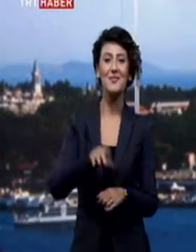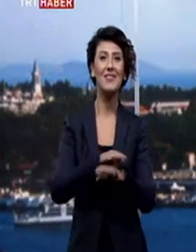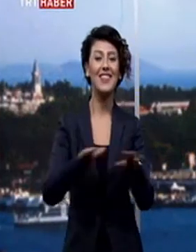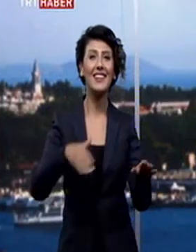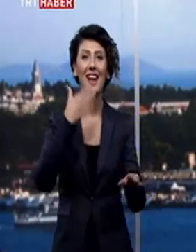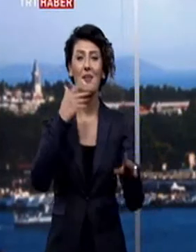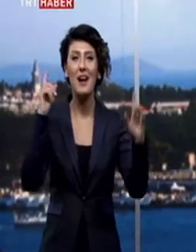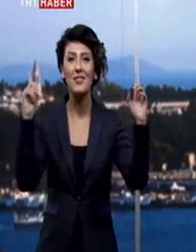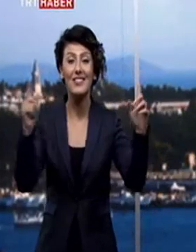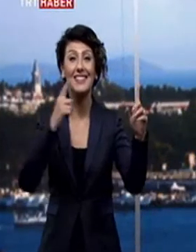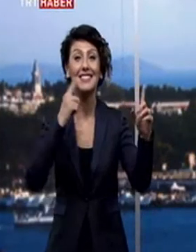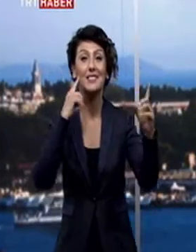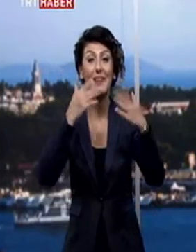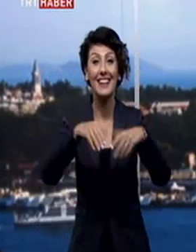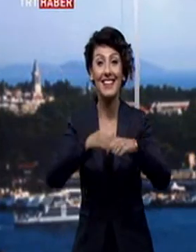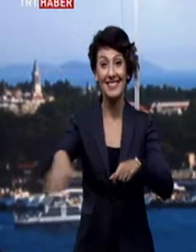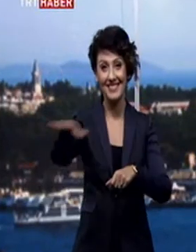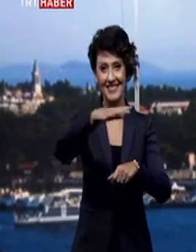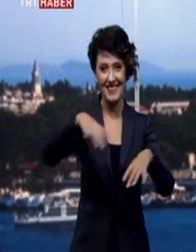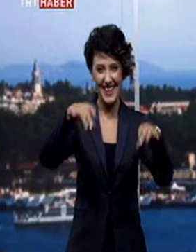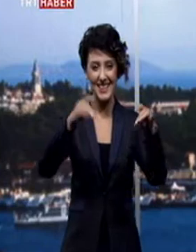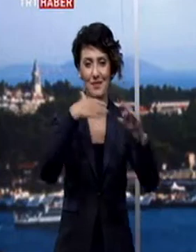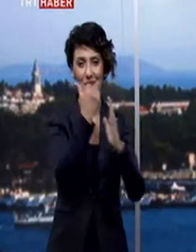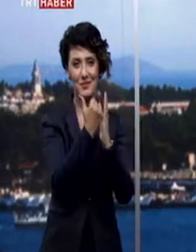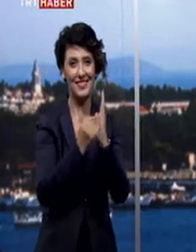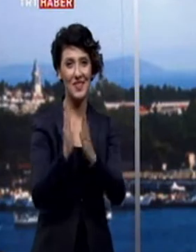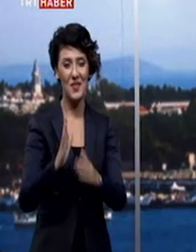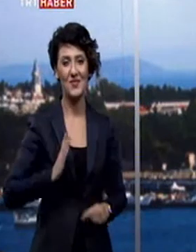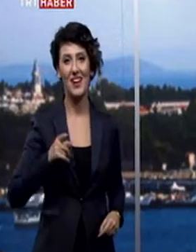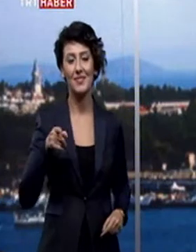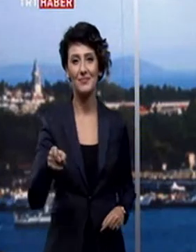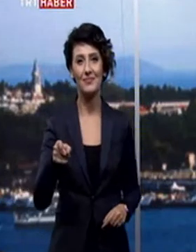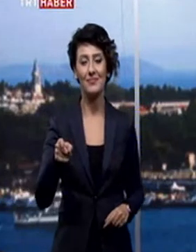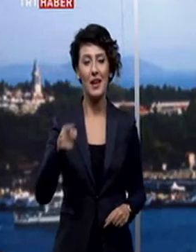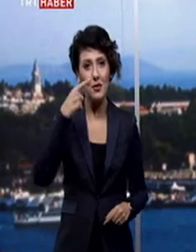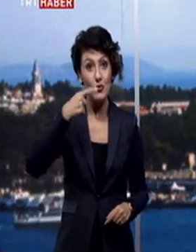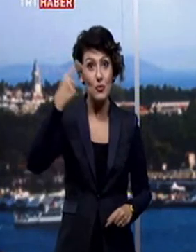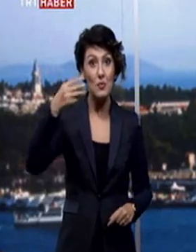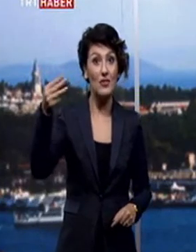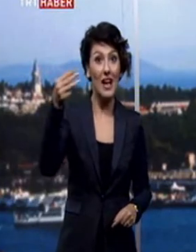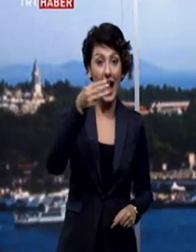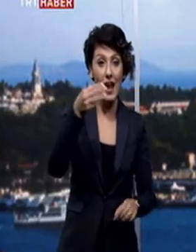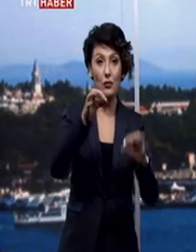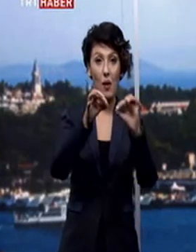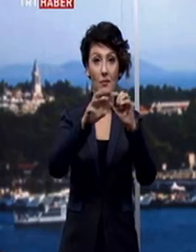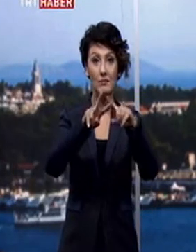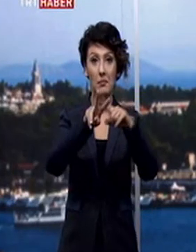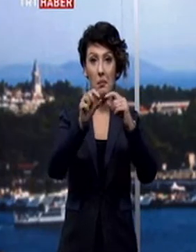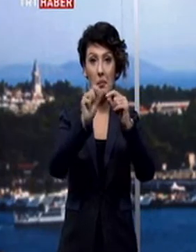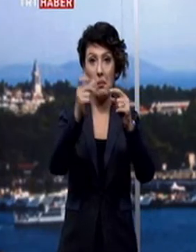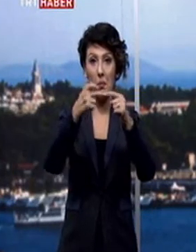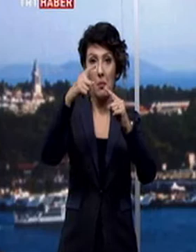Geçerken haber kuşağımız işitme engelliler için hazırladığımız haberlerle devam ediyor. Cumhurbaşkanı Recep Tayyip